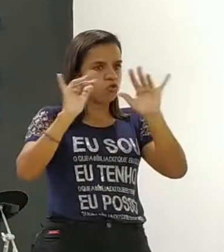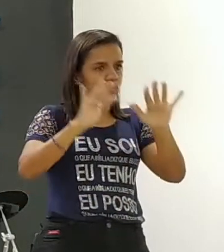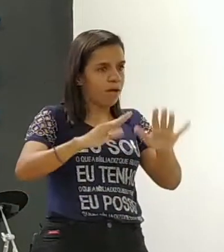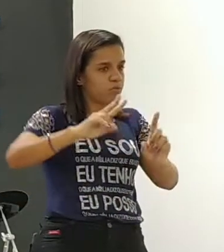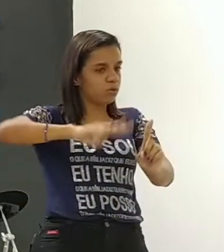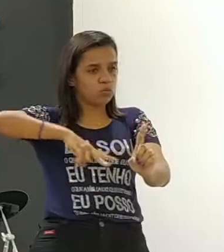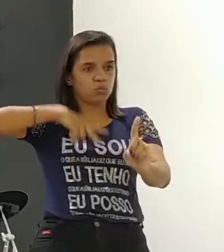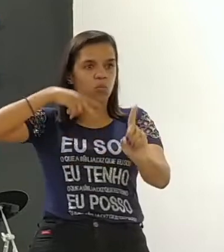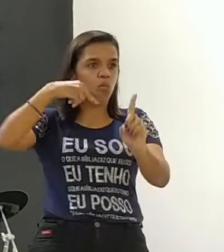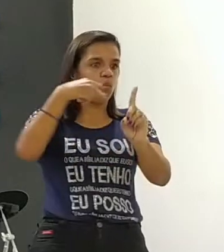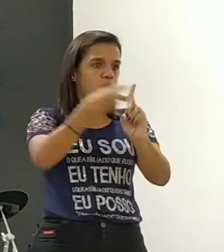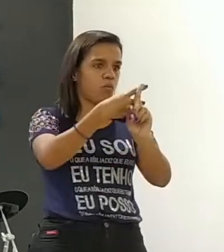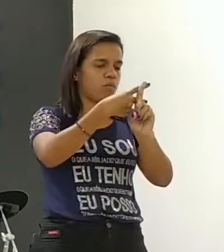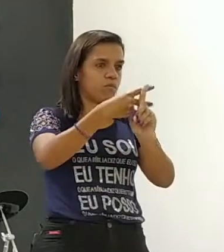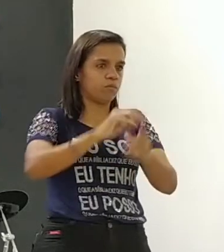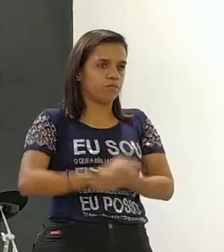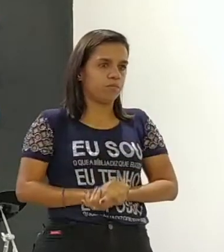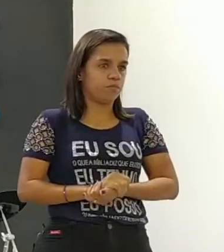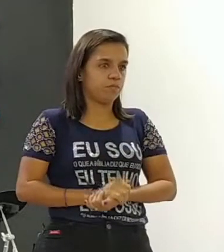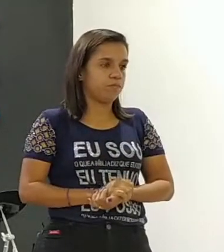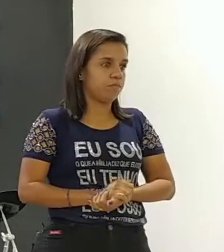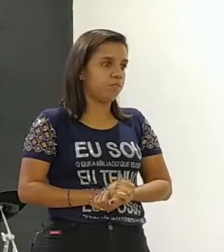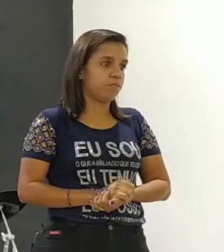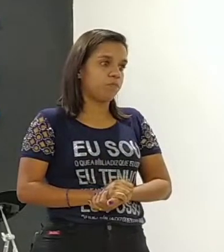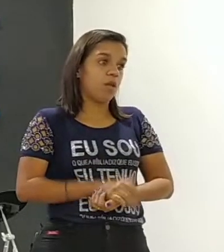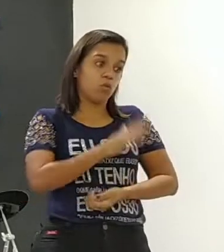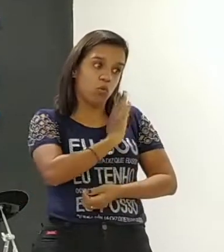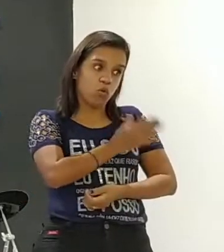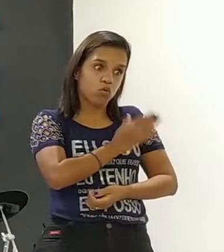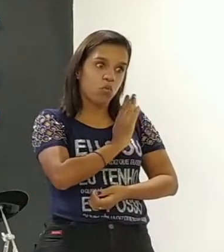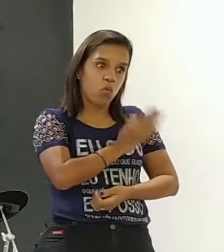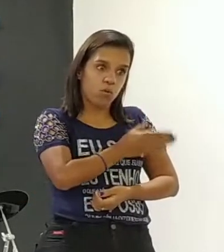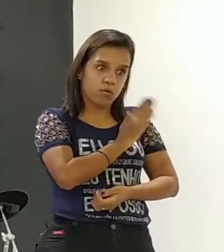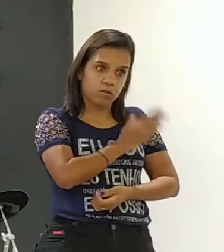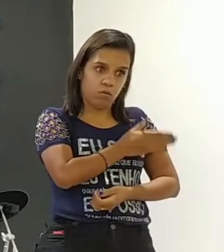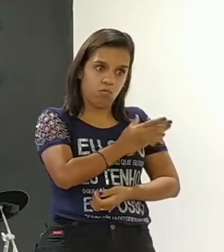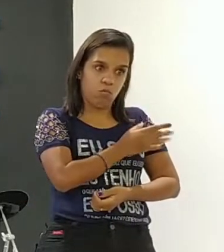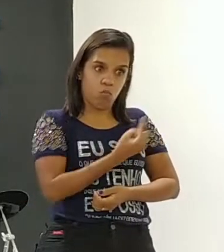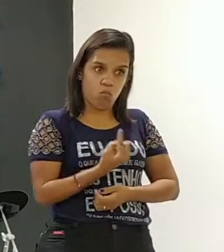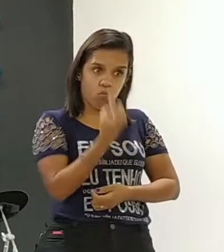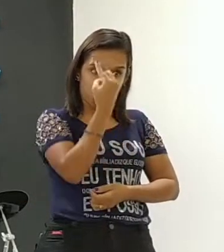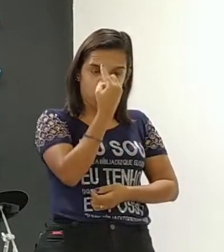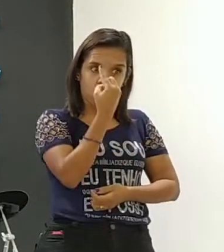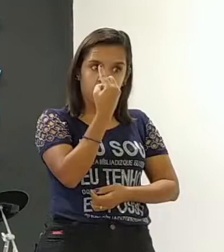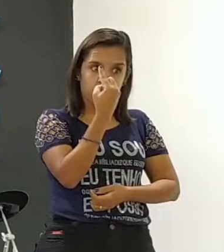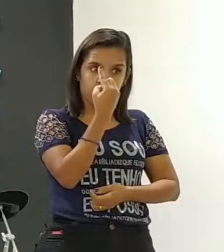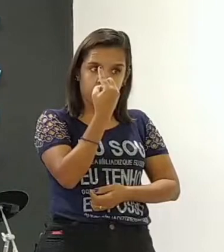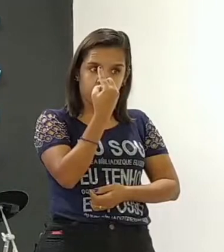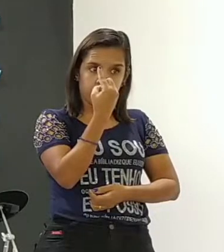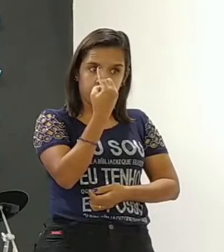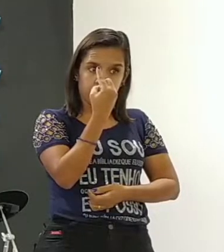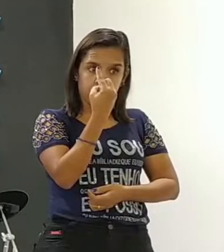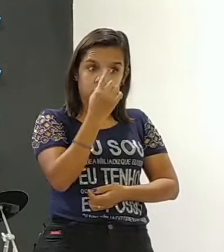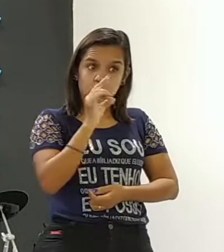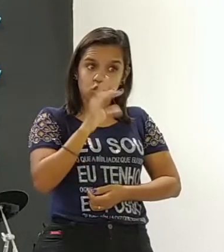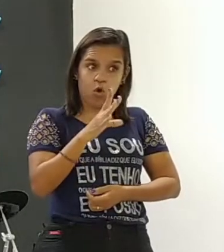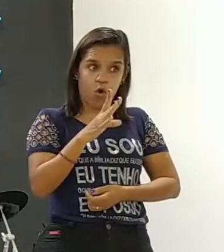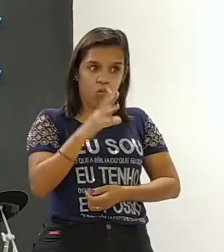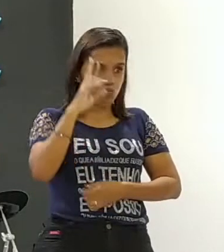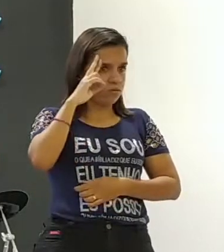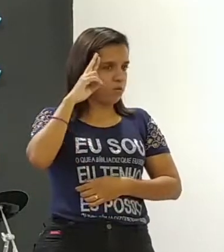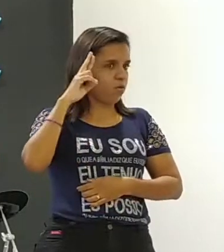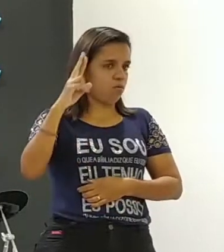coisa: que só pode ter no nosso coração um altar, e esse altar só cabe ao